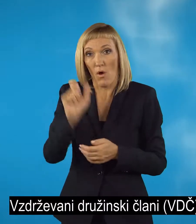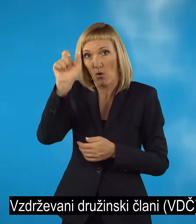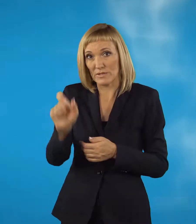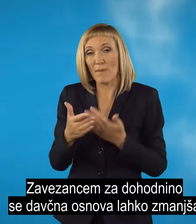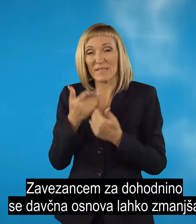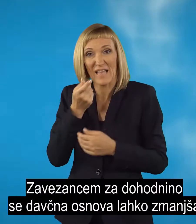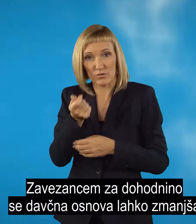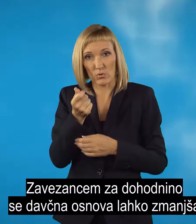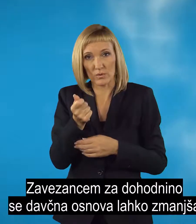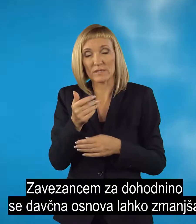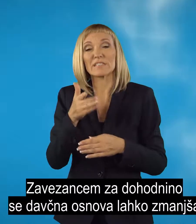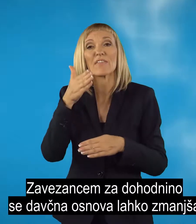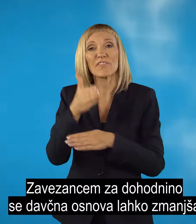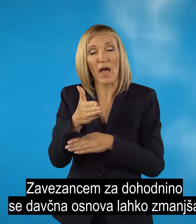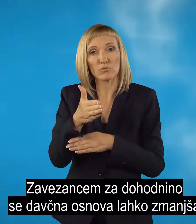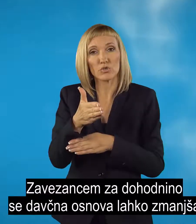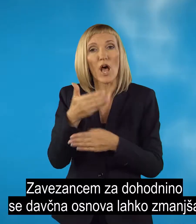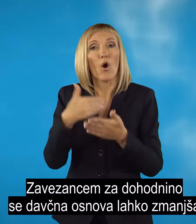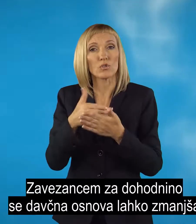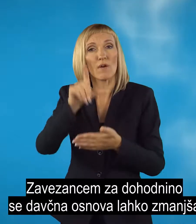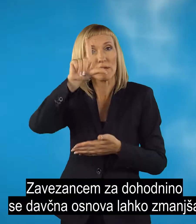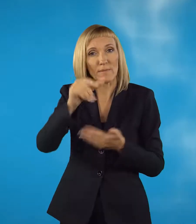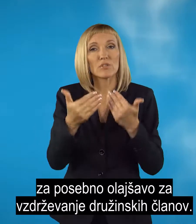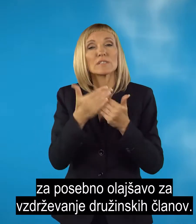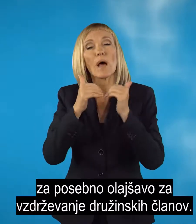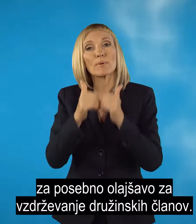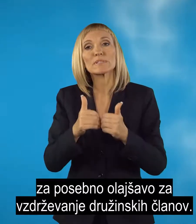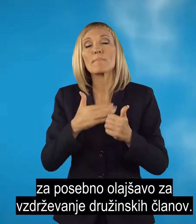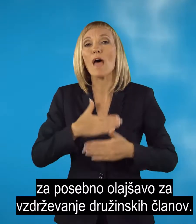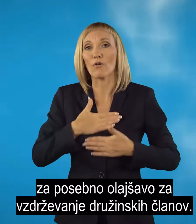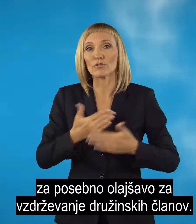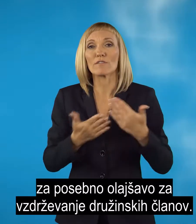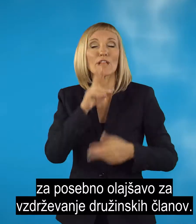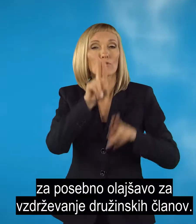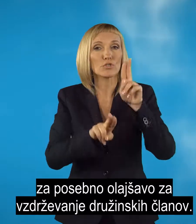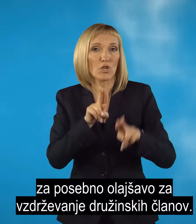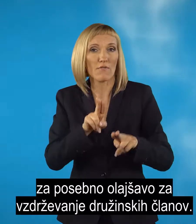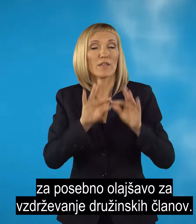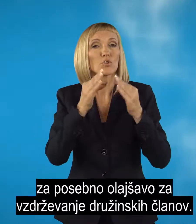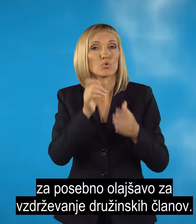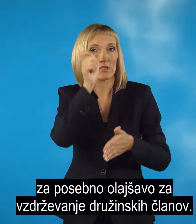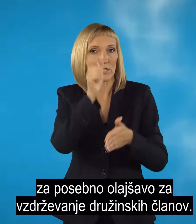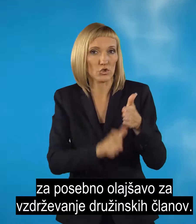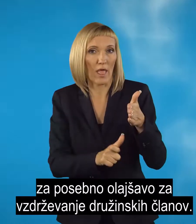Zavezancem za dohodnino se davčna osnova lahko zmanjša za posebno olajšavo za vzdrževanje družinskih članov.